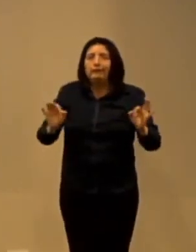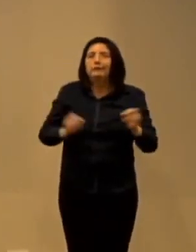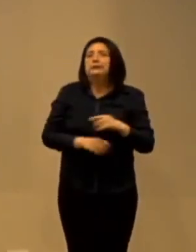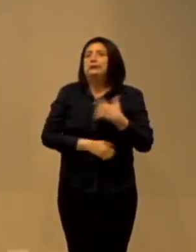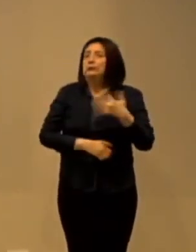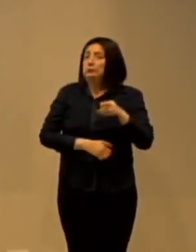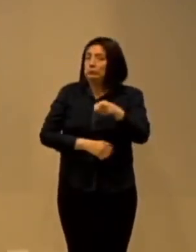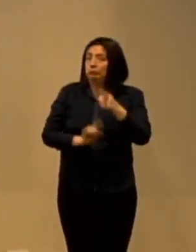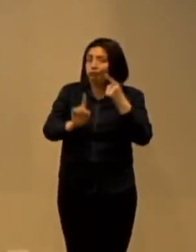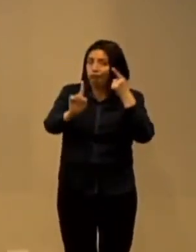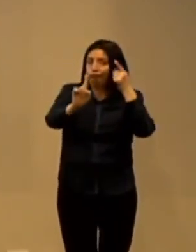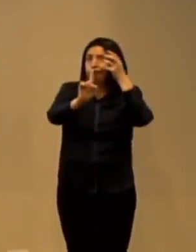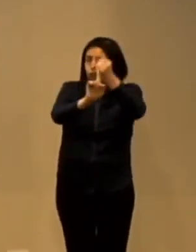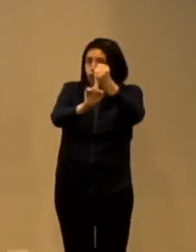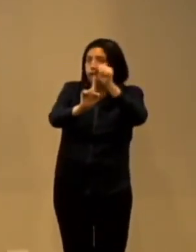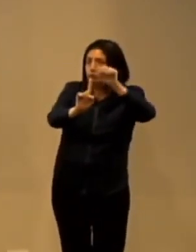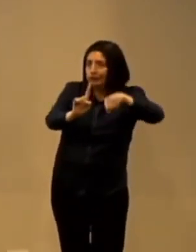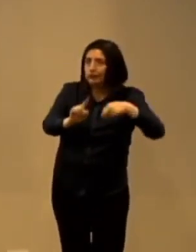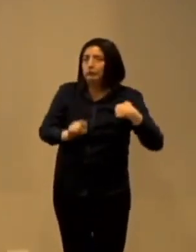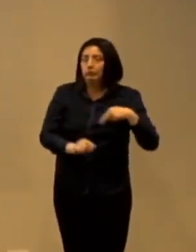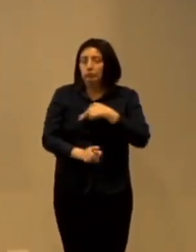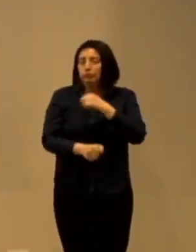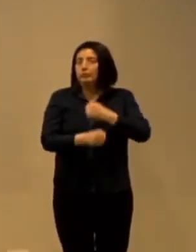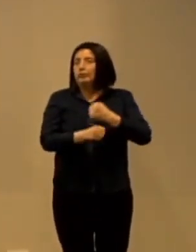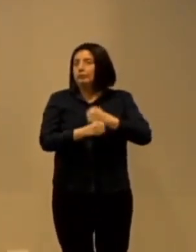un desafío que lo estamos trabajando.